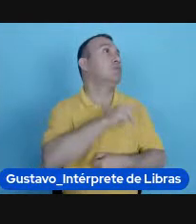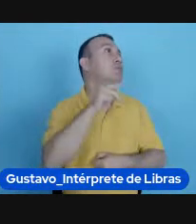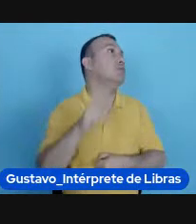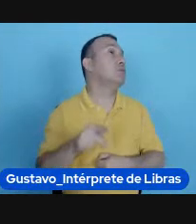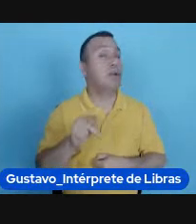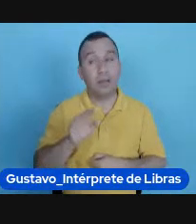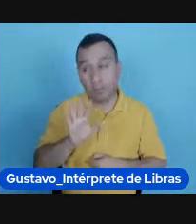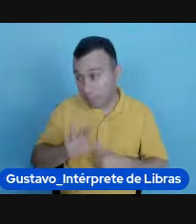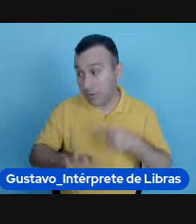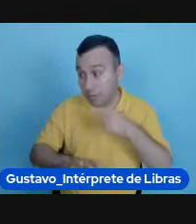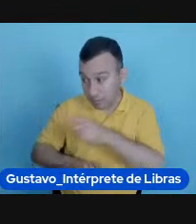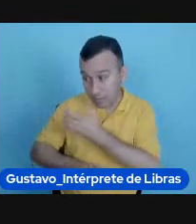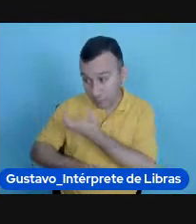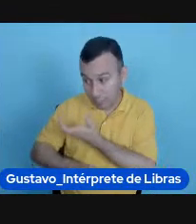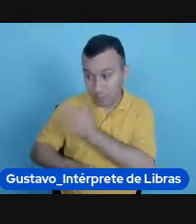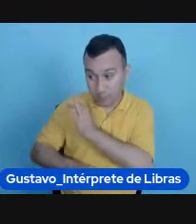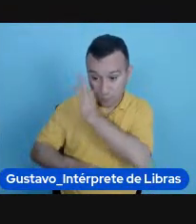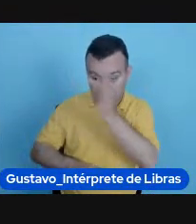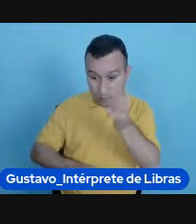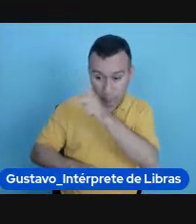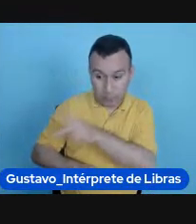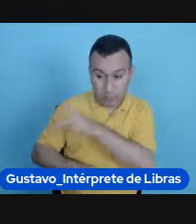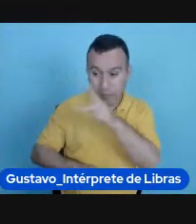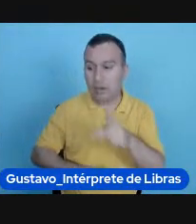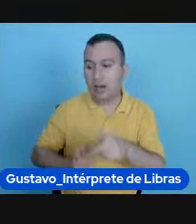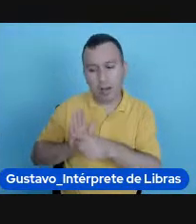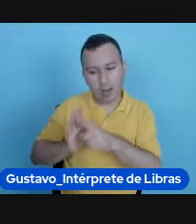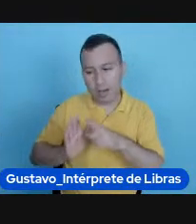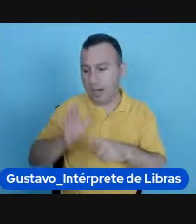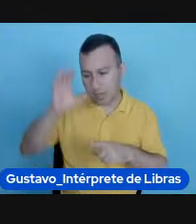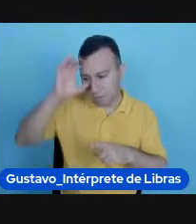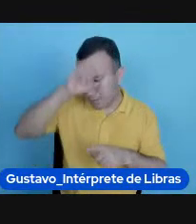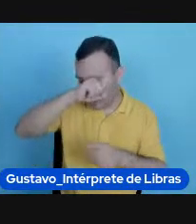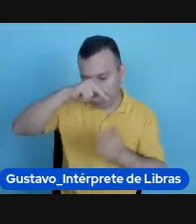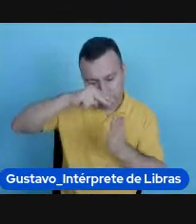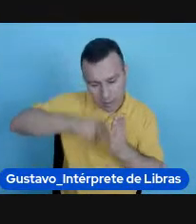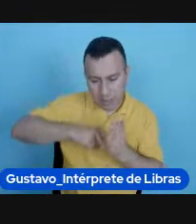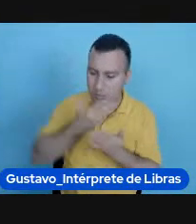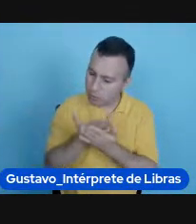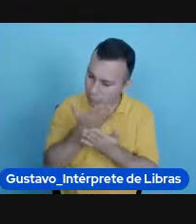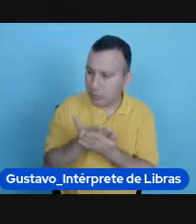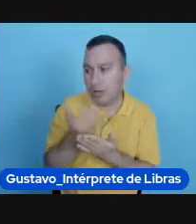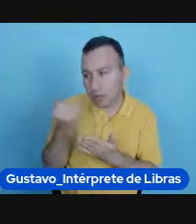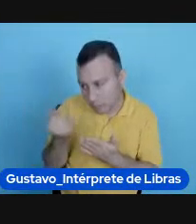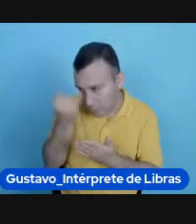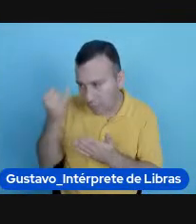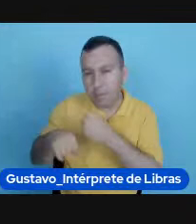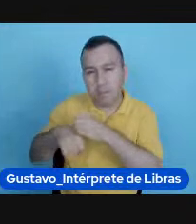tem que aprender a ler, você tem que estudar. Para isso, você tem que, sabe...